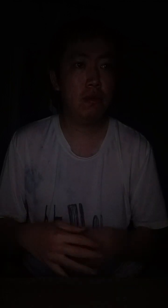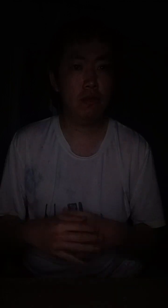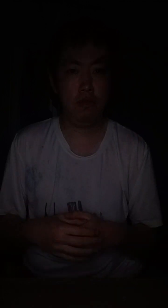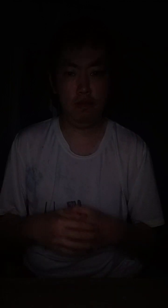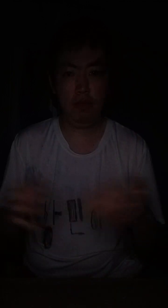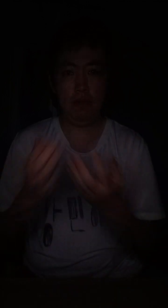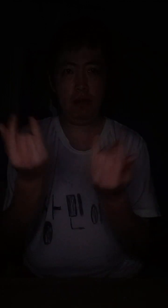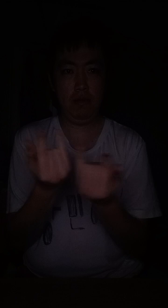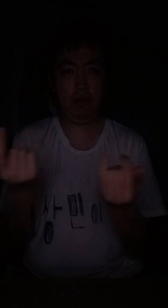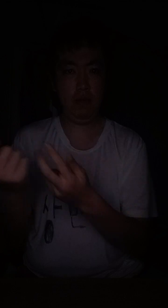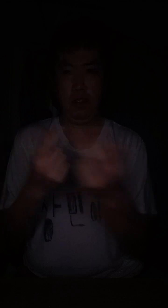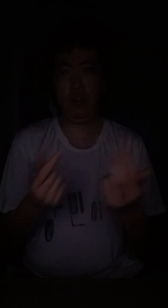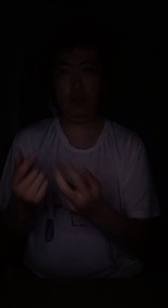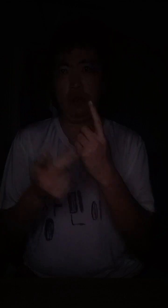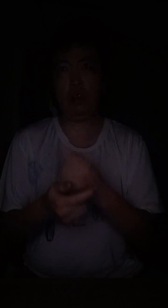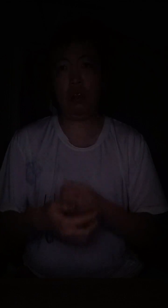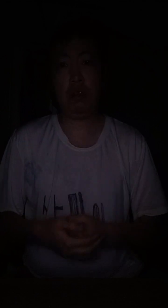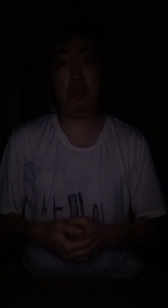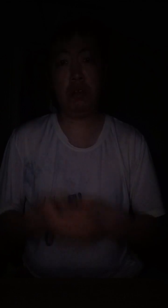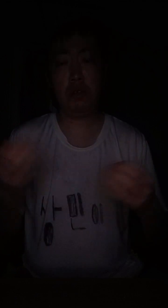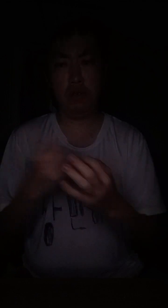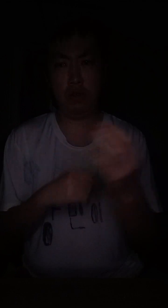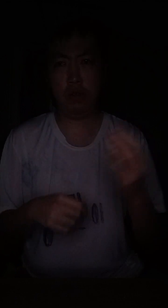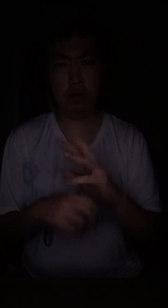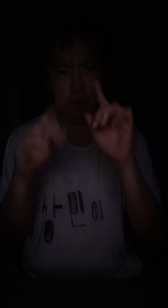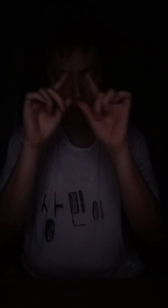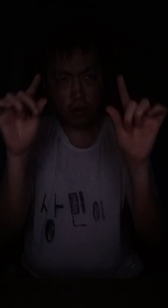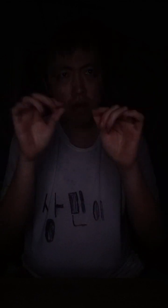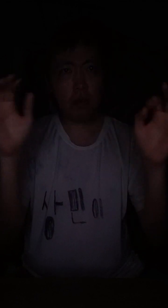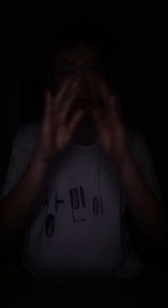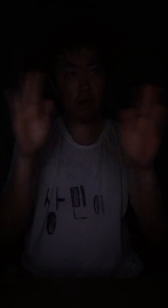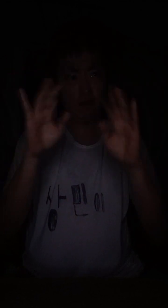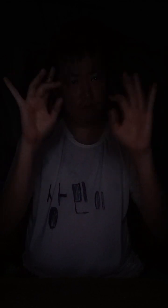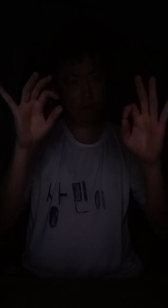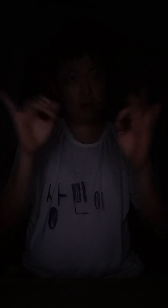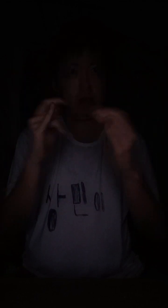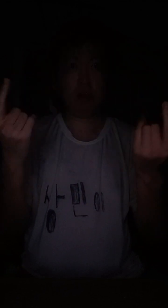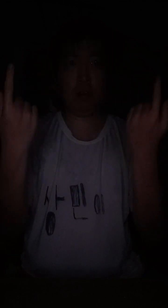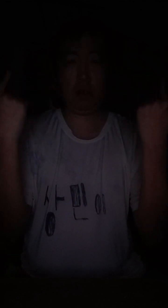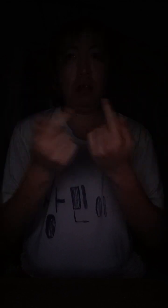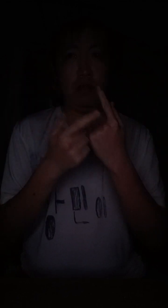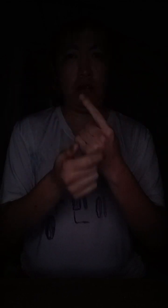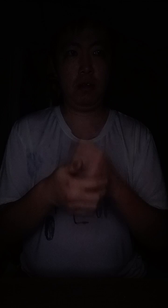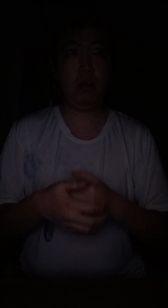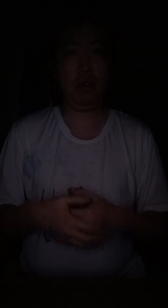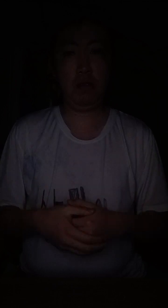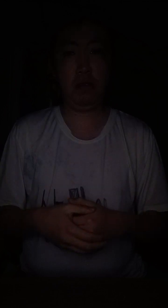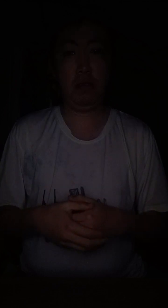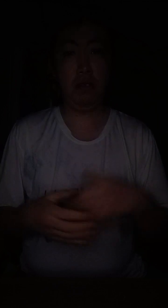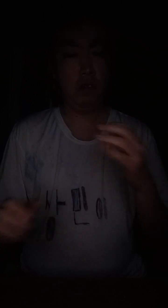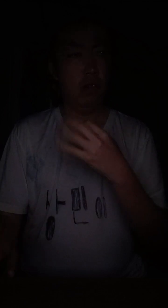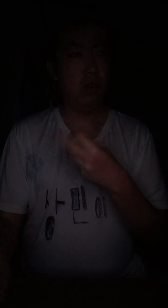자신이 일하는 지구대 화장실에 경찰이 몰래 카메라를 설치한 사건 저희가 어제 보도해드렸습니다. 그런데 이 경찰이 사용한